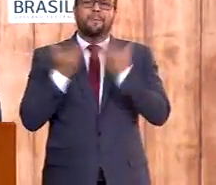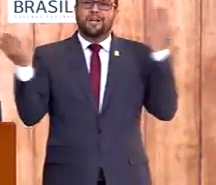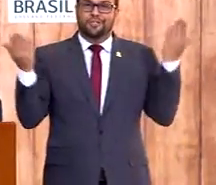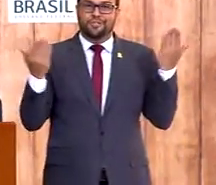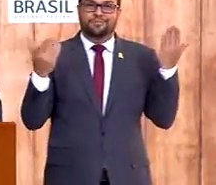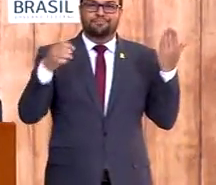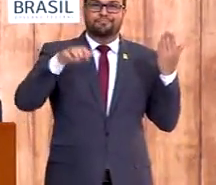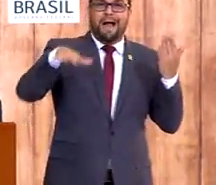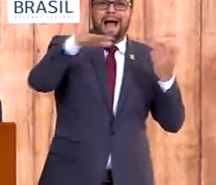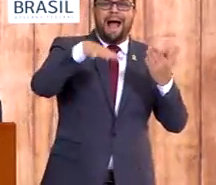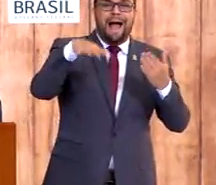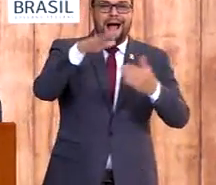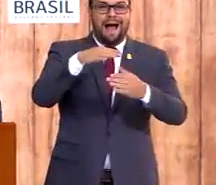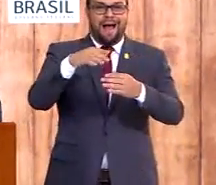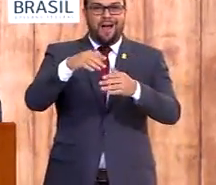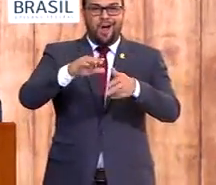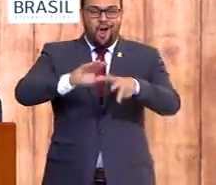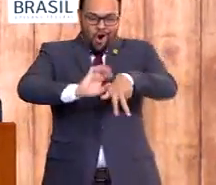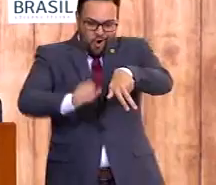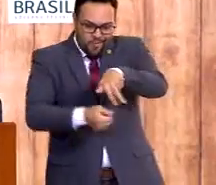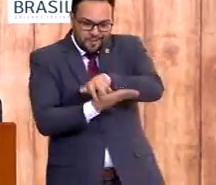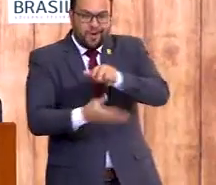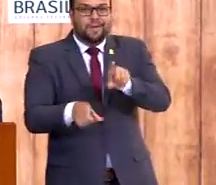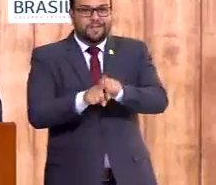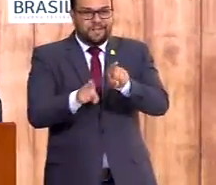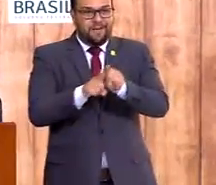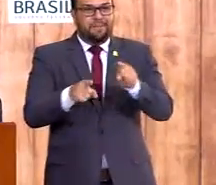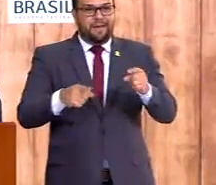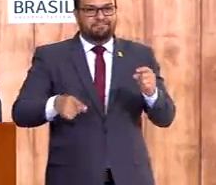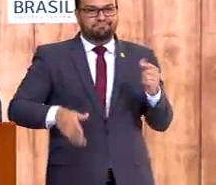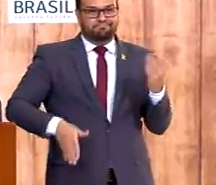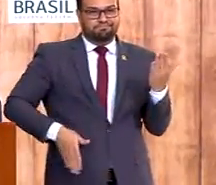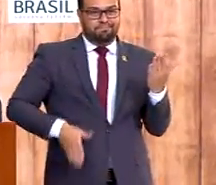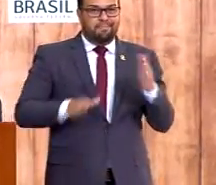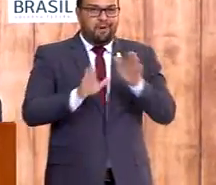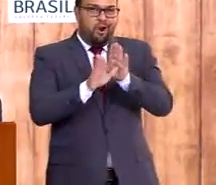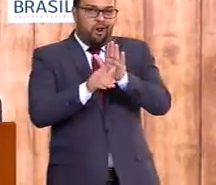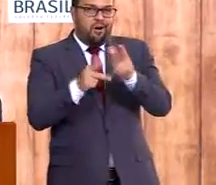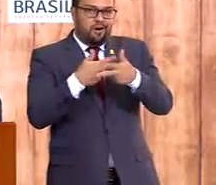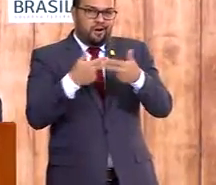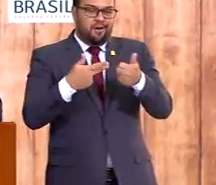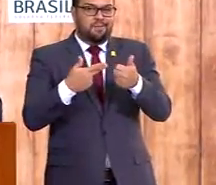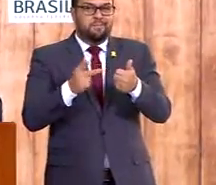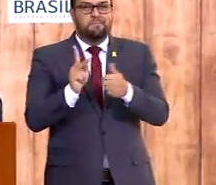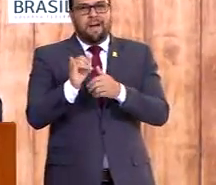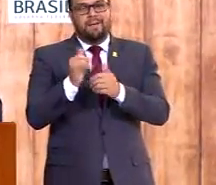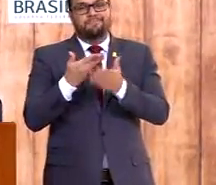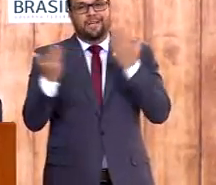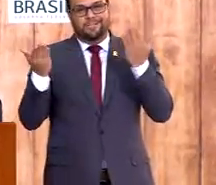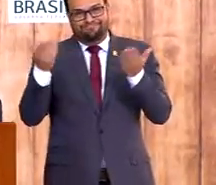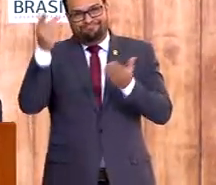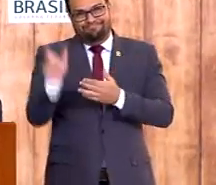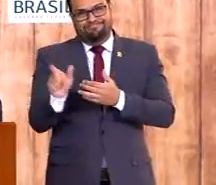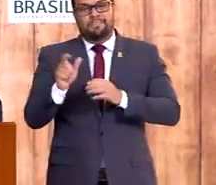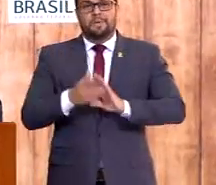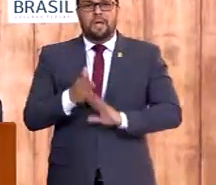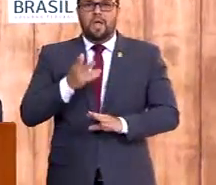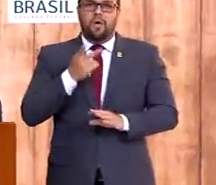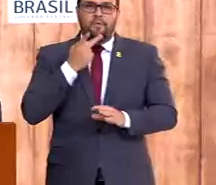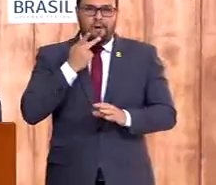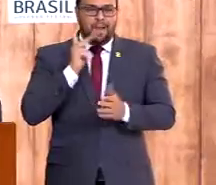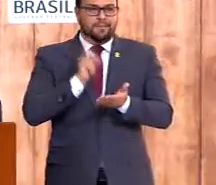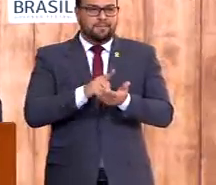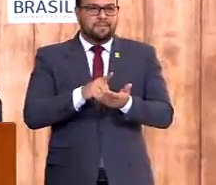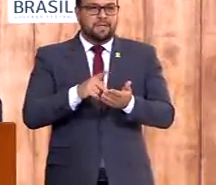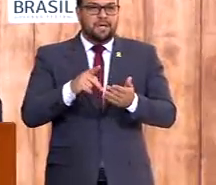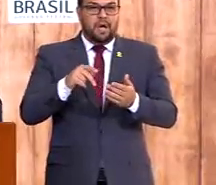e pela bandidagem e eu posso dizer decoração o que o estado não é capaz de